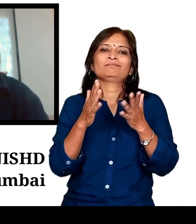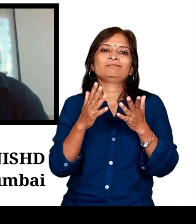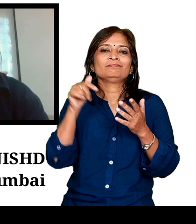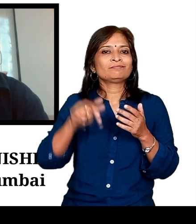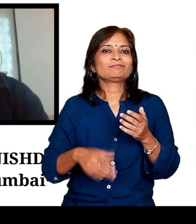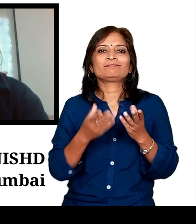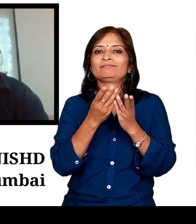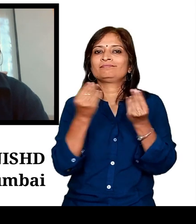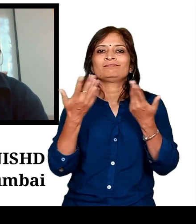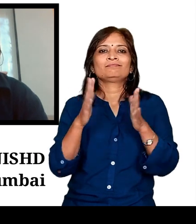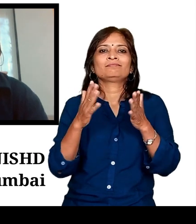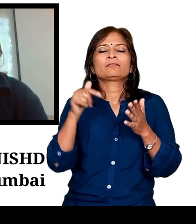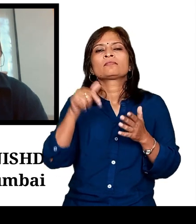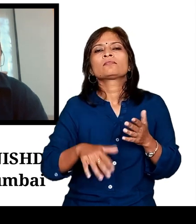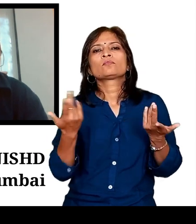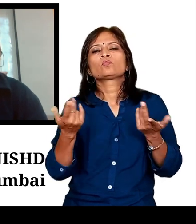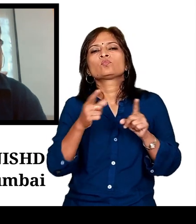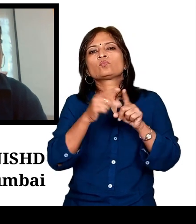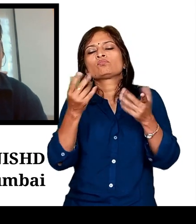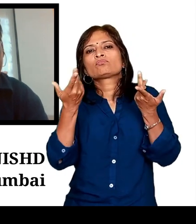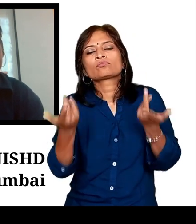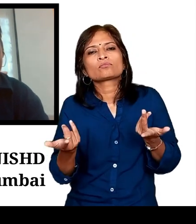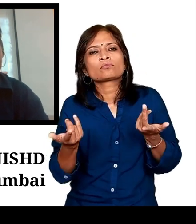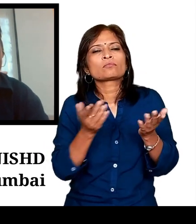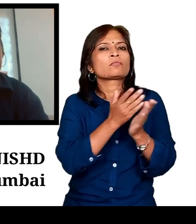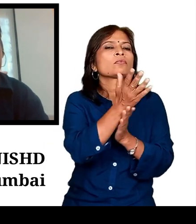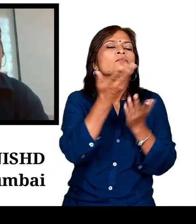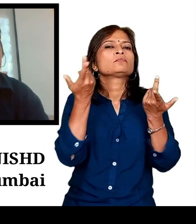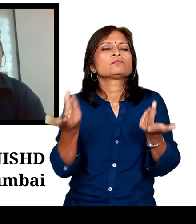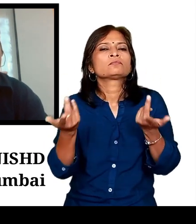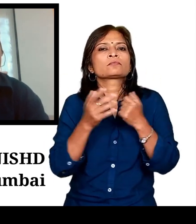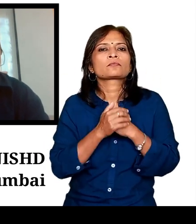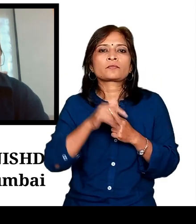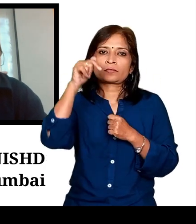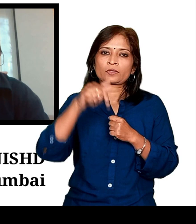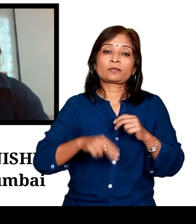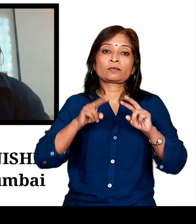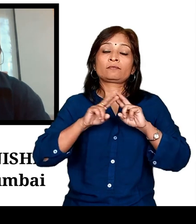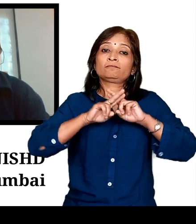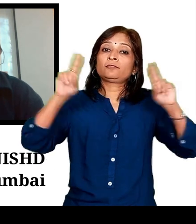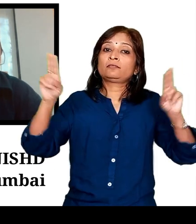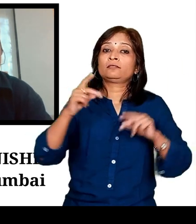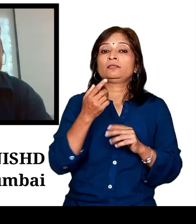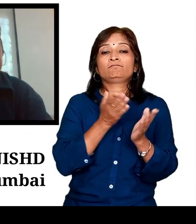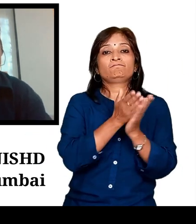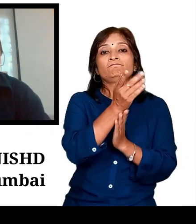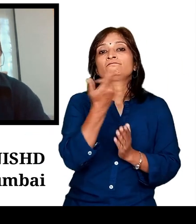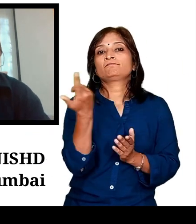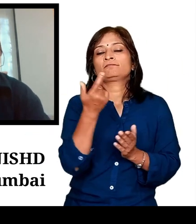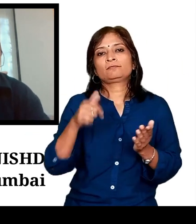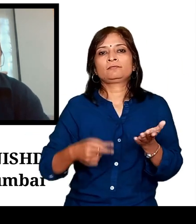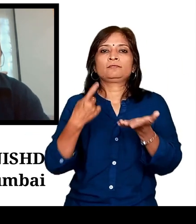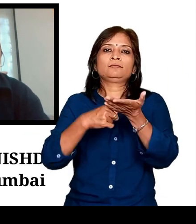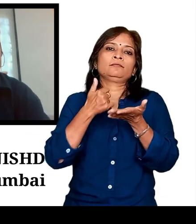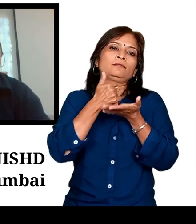क्यूरेबल नहीं होता है, तो व्हाट इज द देन और क्या रास्ता बच जाता है? तो फाइनली एक ही होता है कि